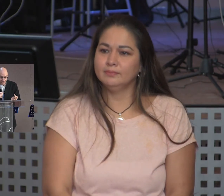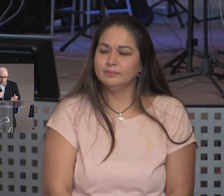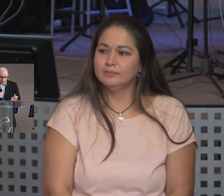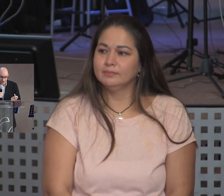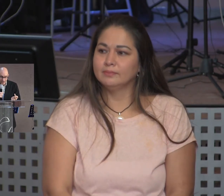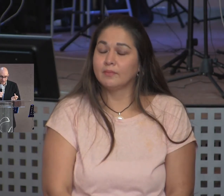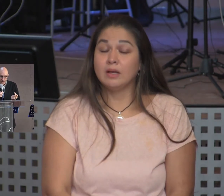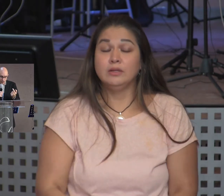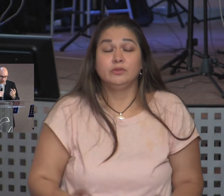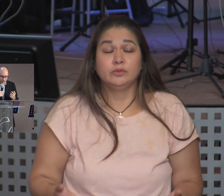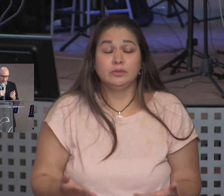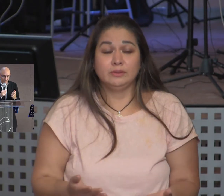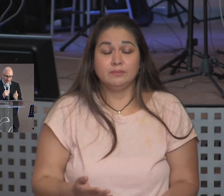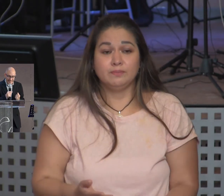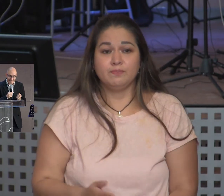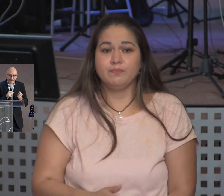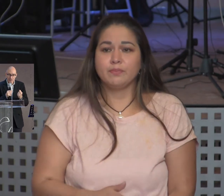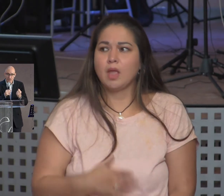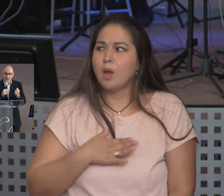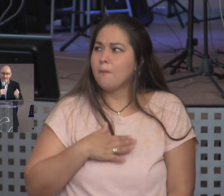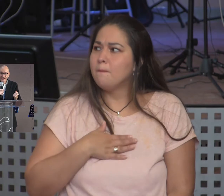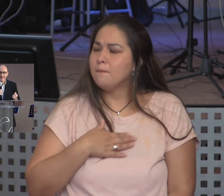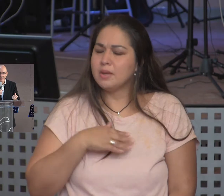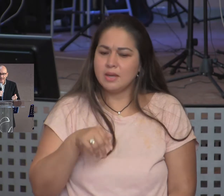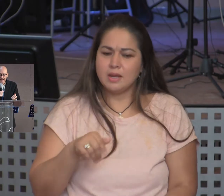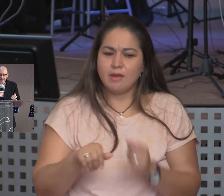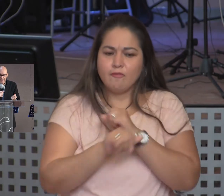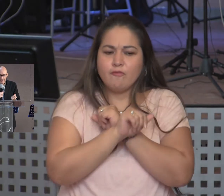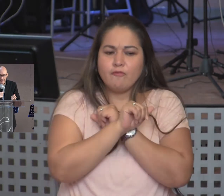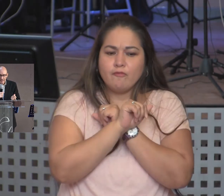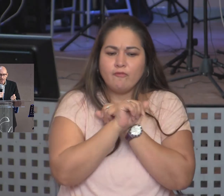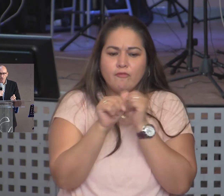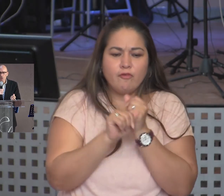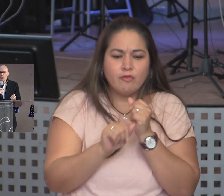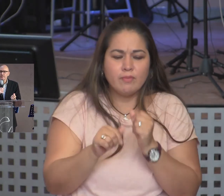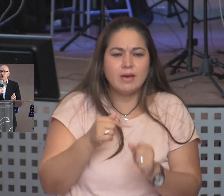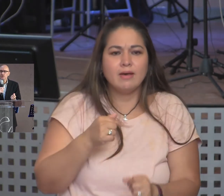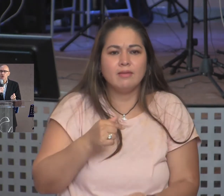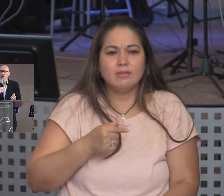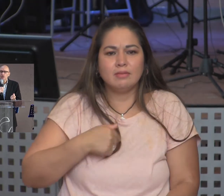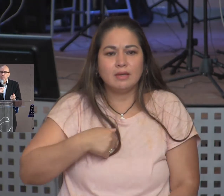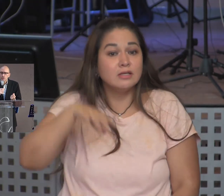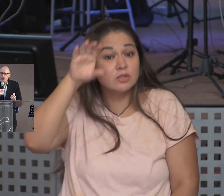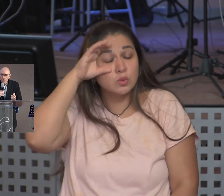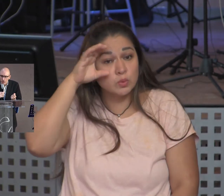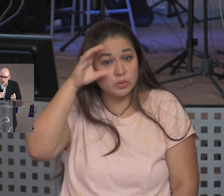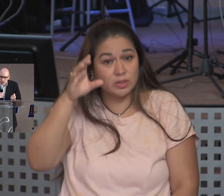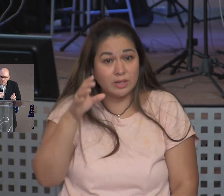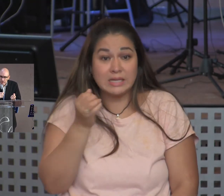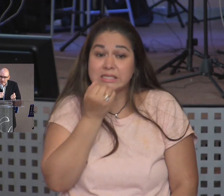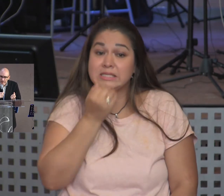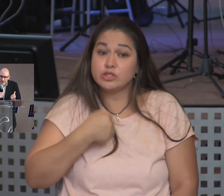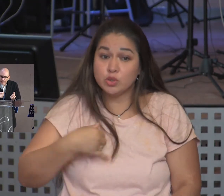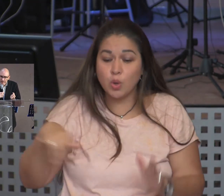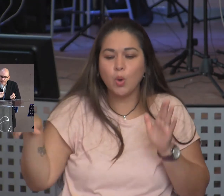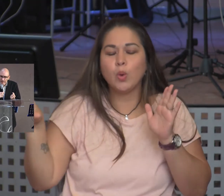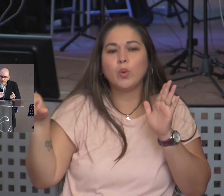hablando, cuando estamos cerca de Él, lo oímos todos.